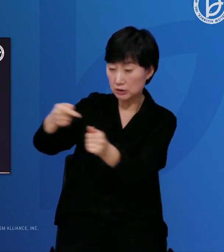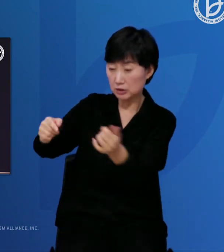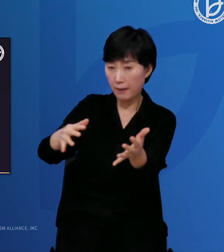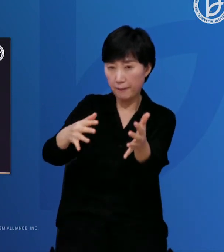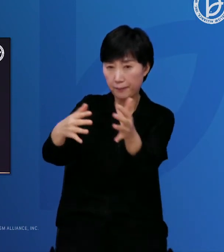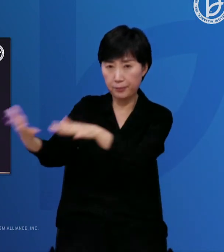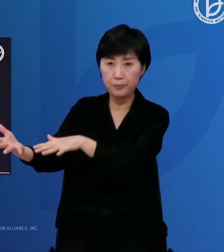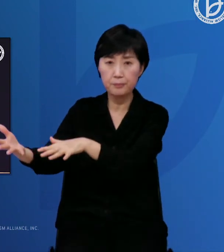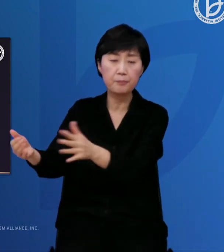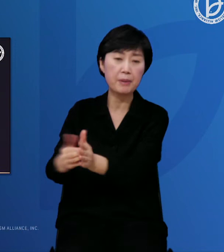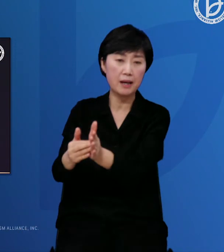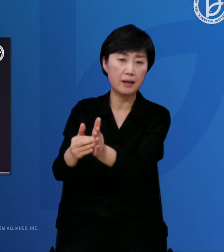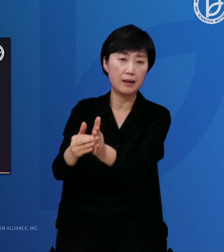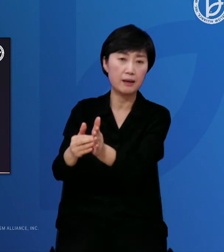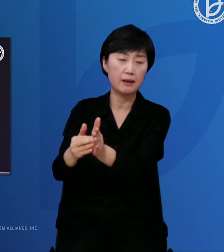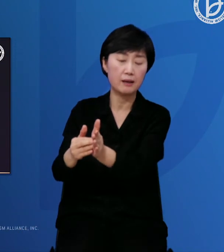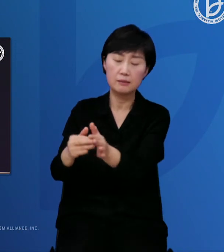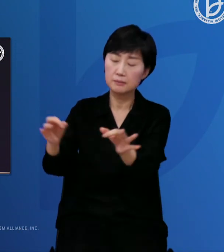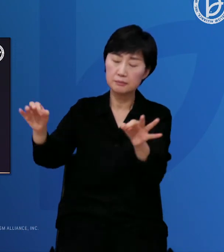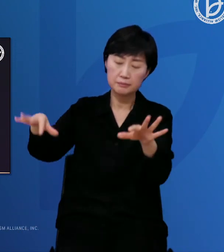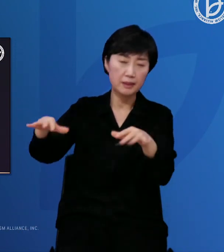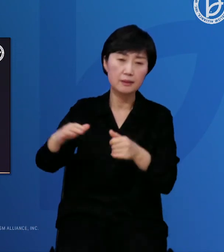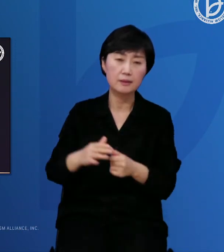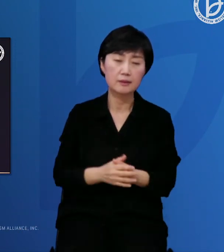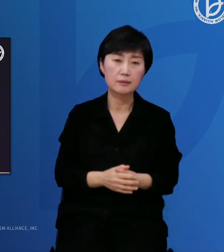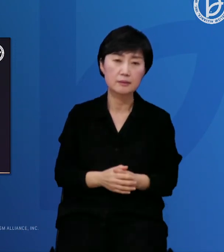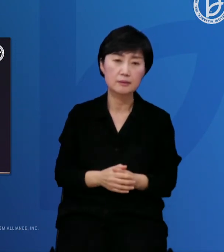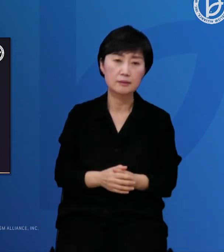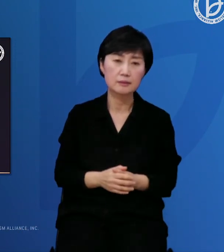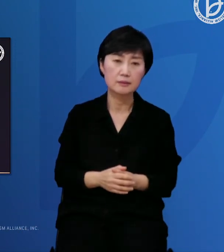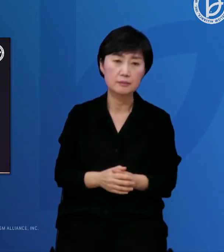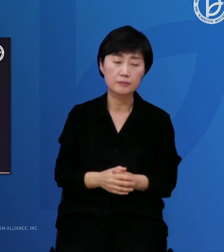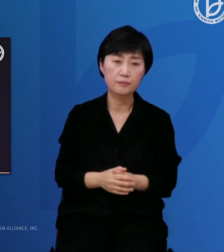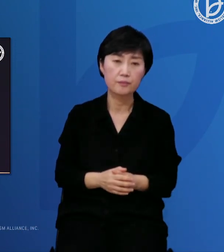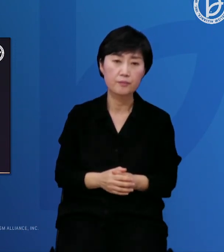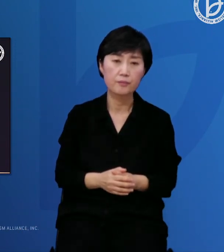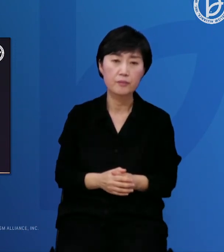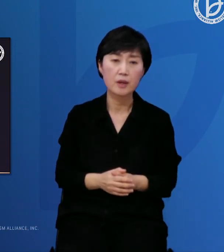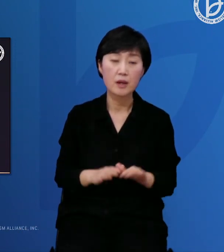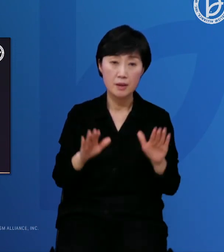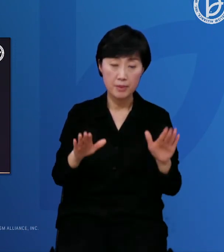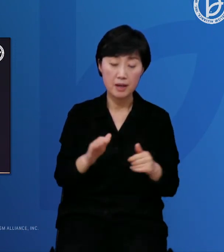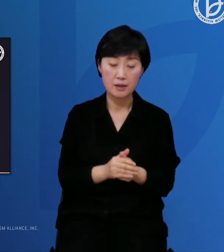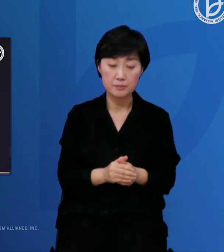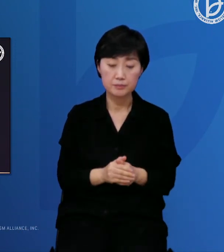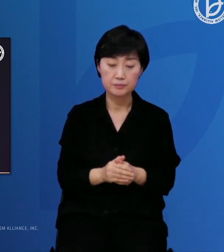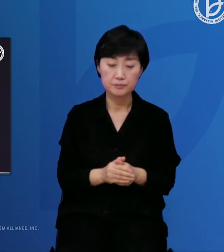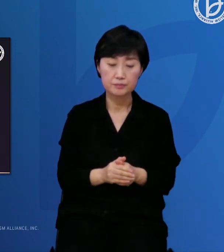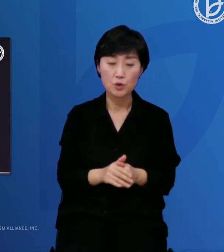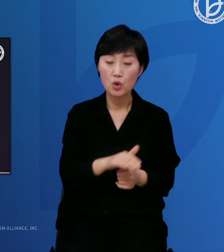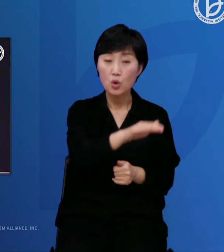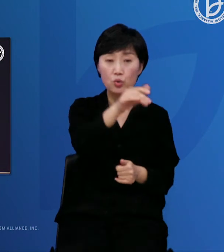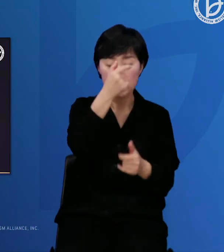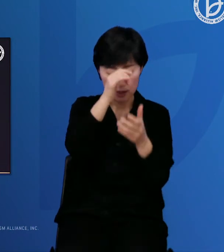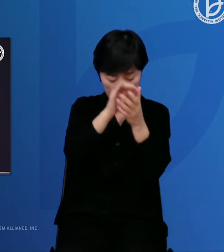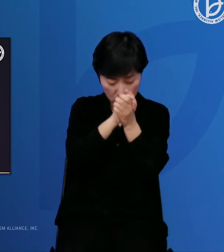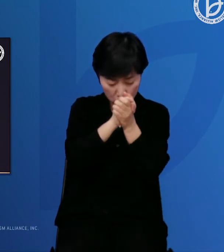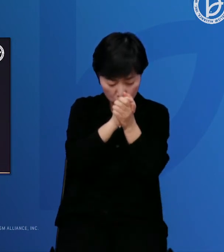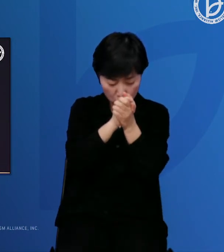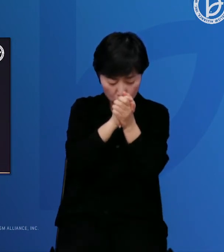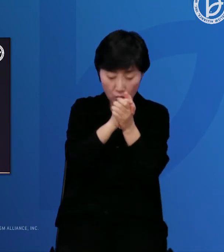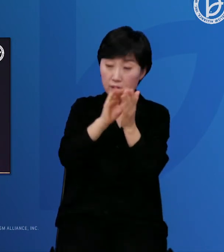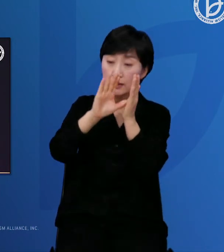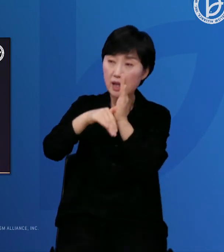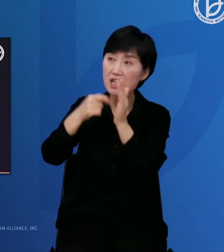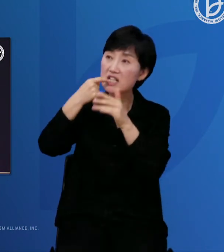지금도 똑같습니다. It's scientific, and the same works are happening even now. 우리 부를 때 하나님이 천사를 보내서 데려가는 겁니다. When God